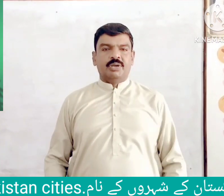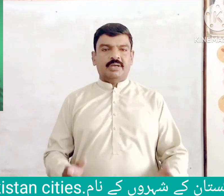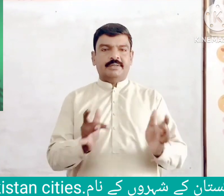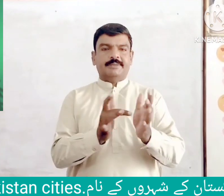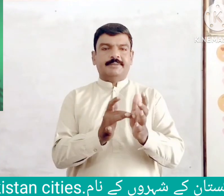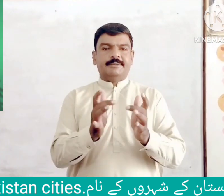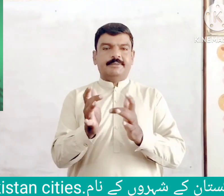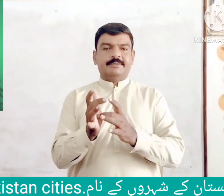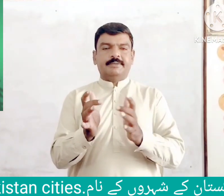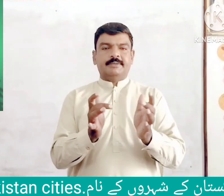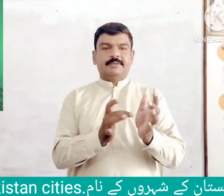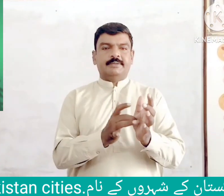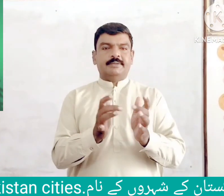शेखुपुरा।